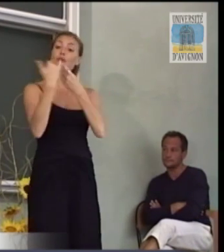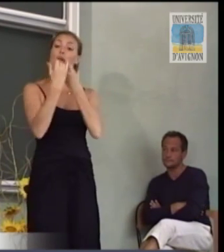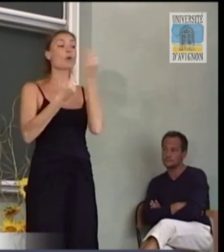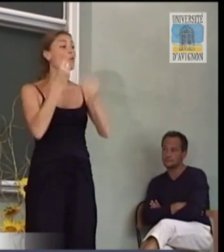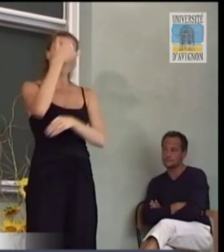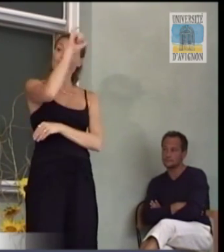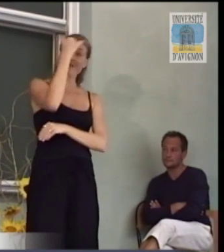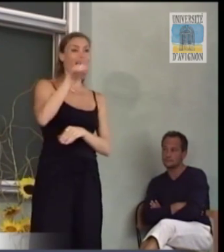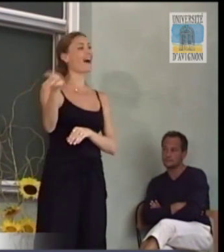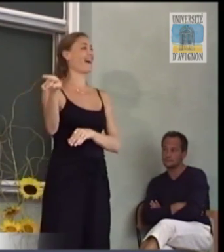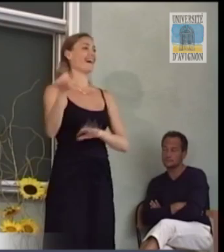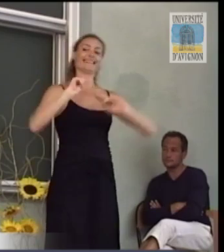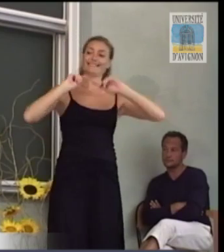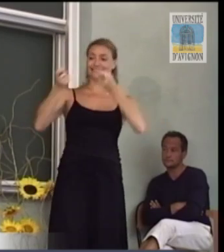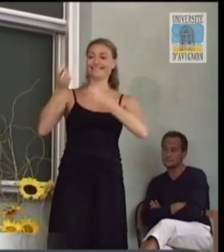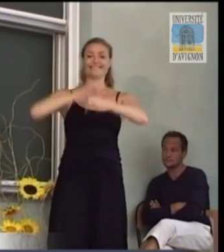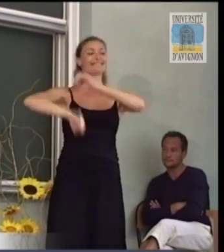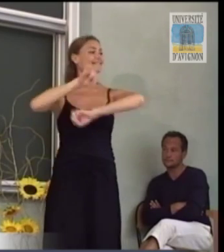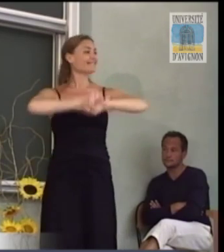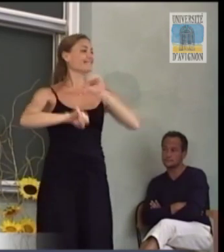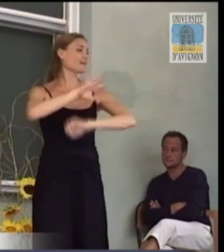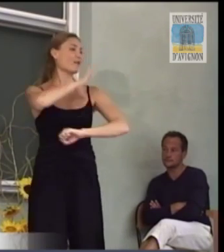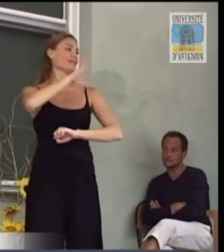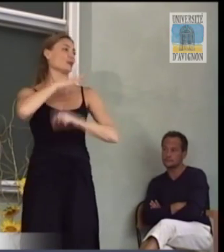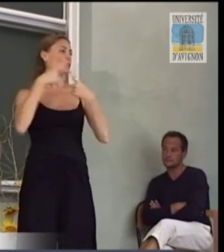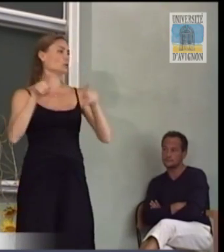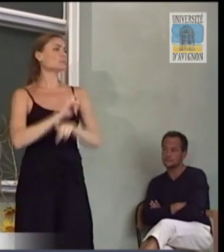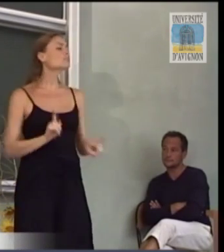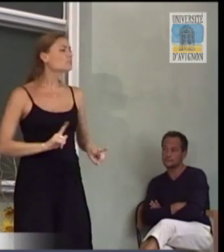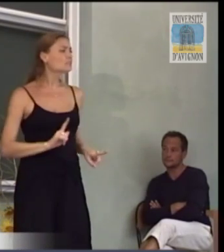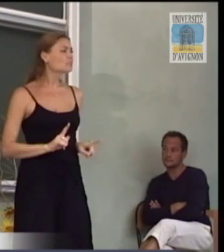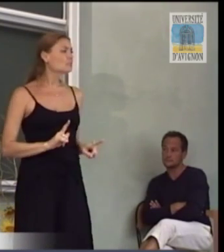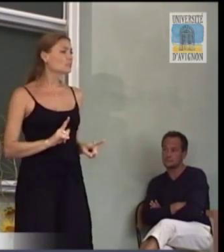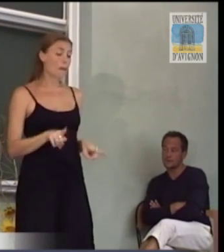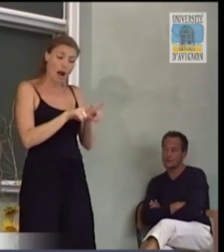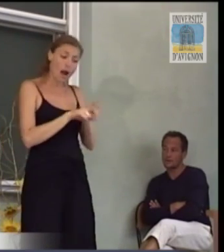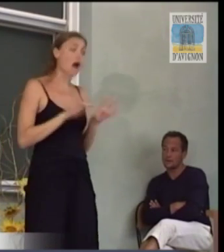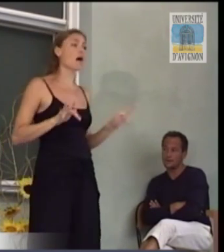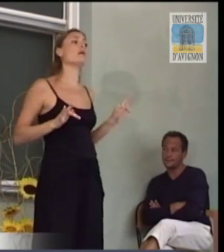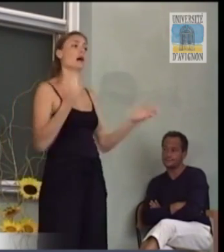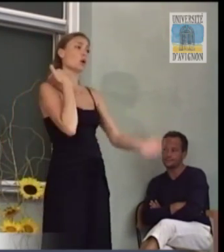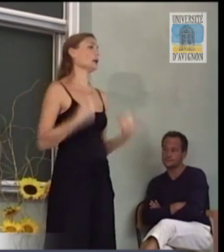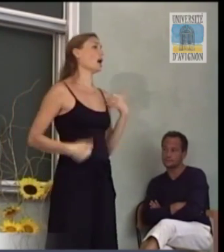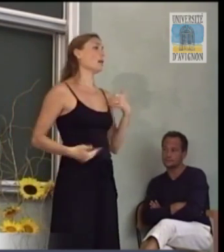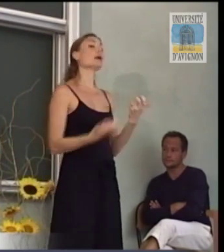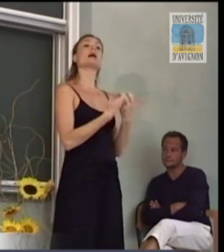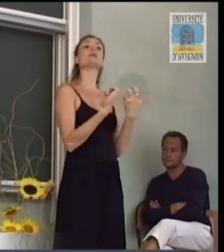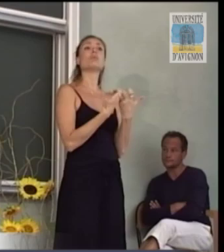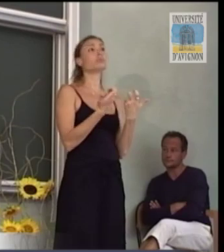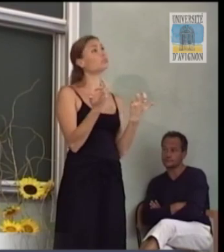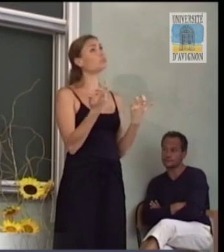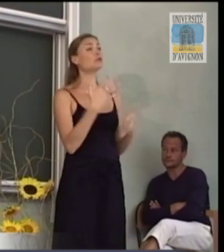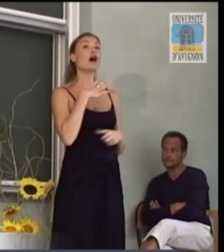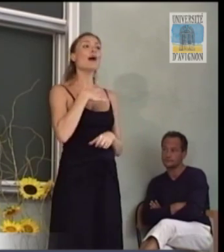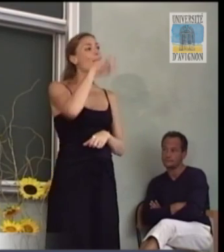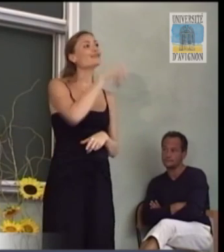pratiquer le violon. Non, vous iriez voir un prof de musique. Eh bien, dans le domaine du handicap, il n'est pas rare que quelqu'un, et certainement